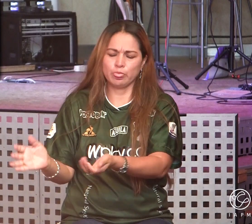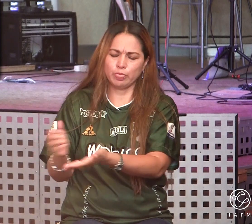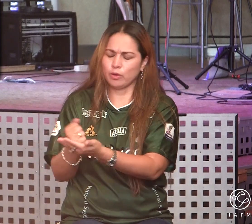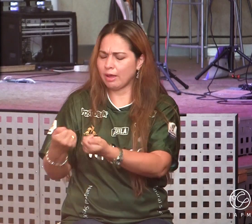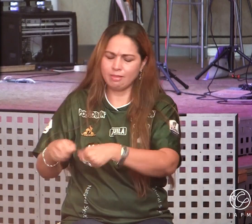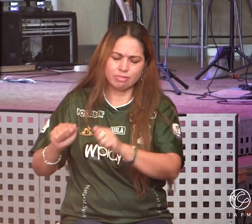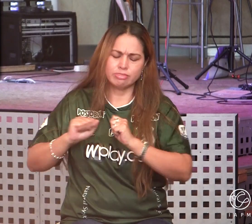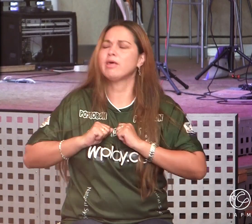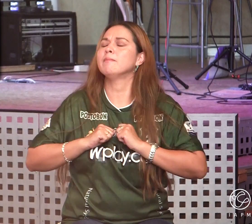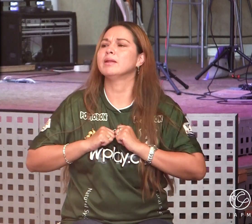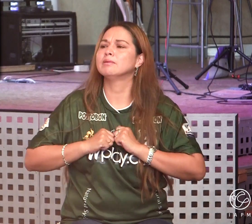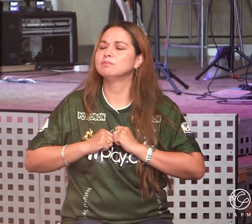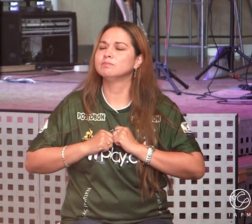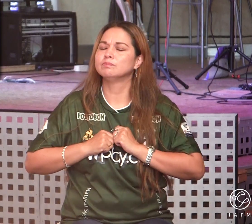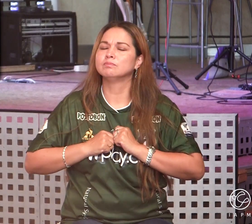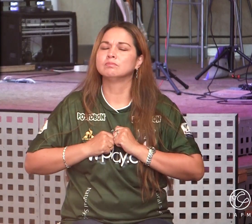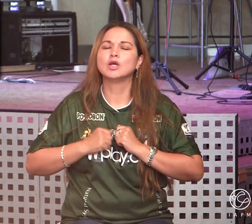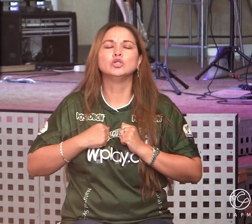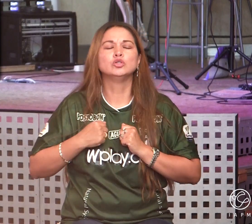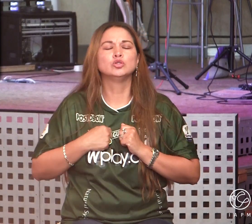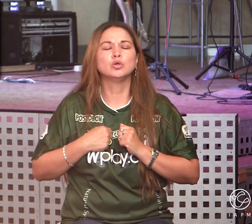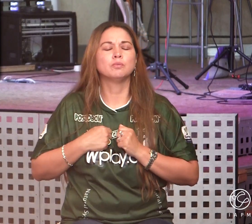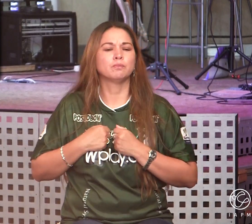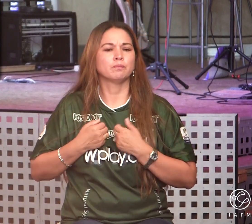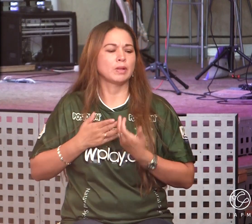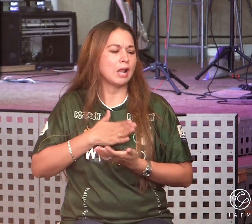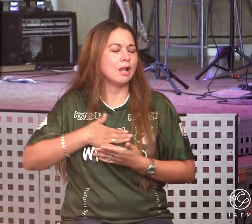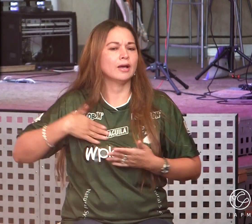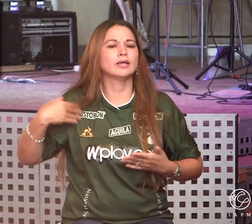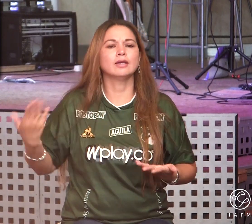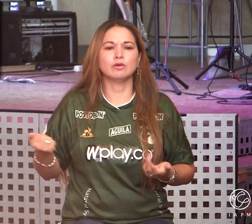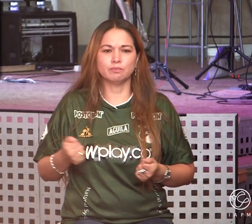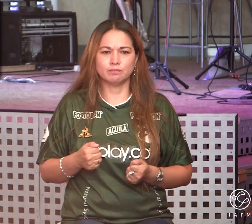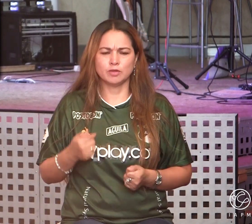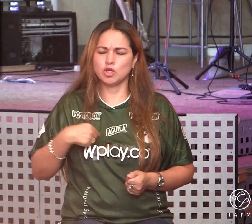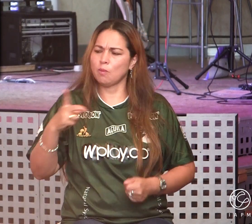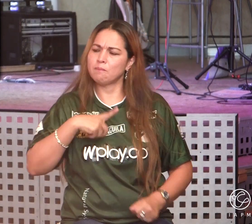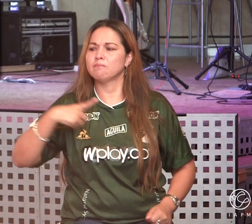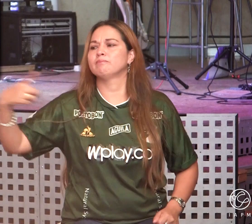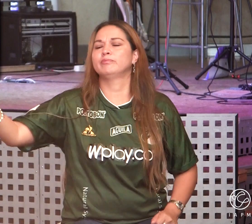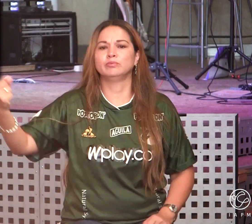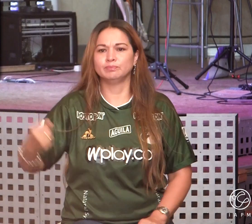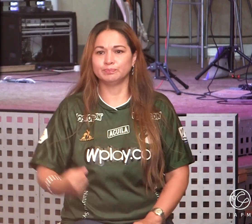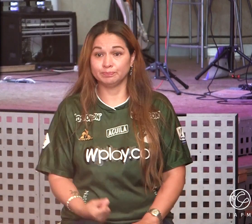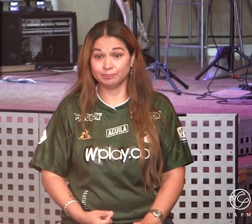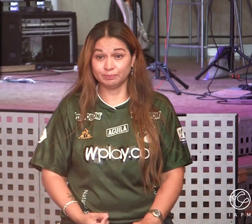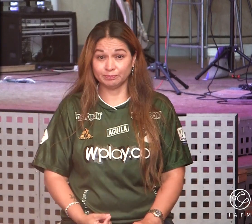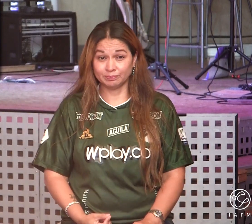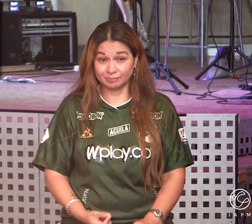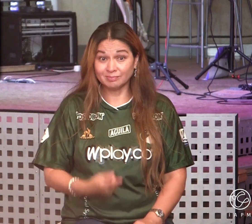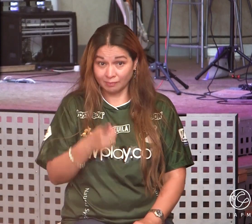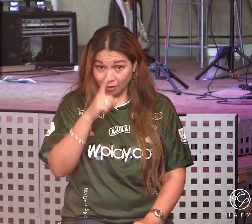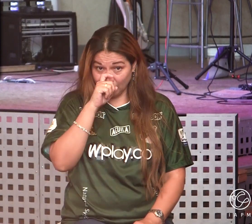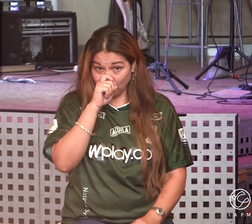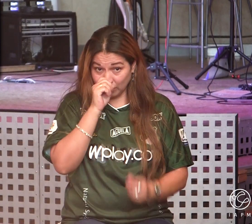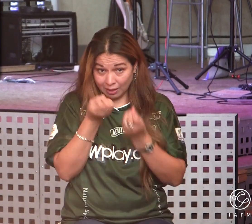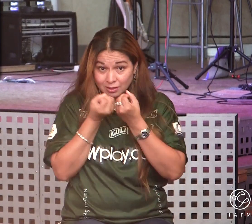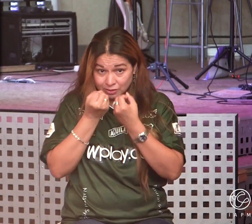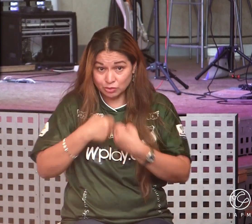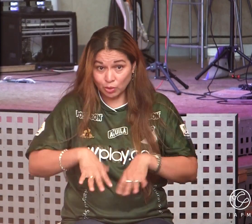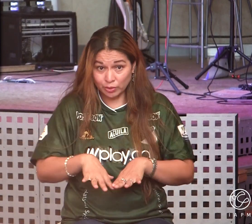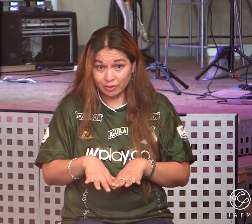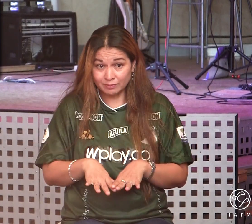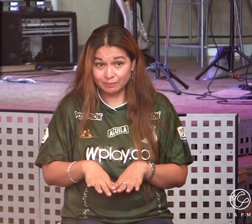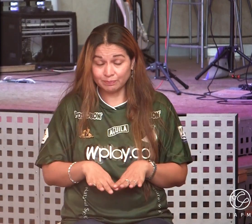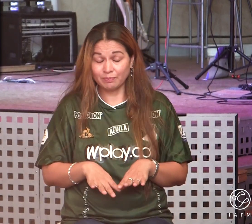ahí todo va en línea con que ese era el muchacho malvado, como la oveja negra que no falta en las familias, ¿no? Pero